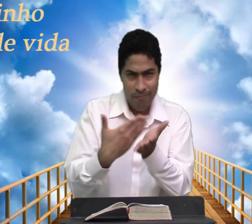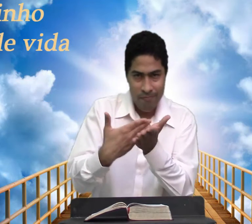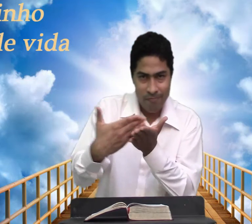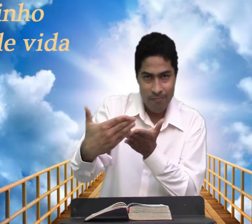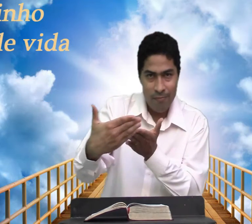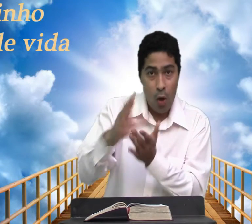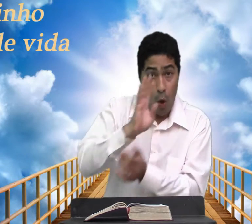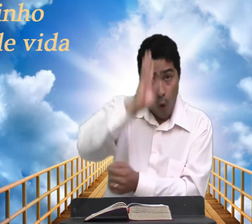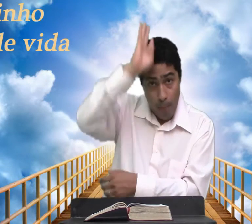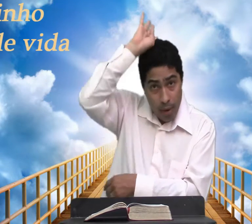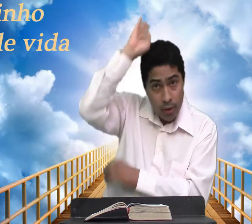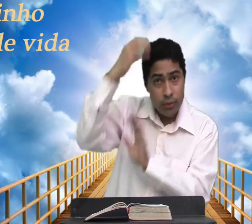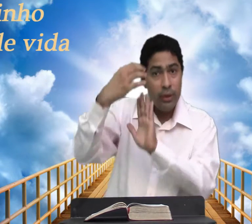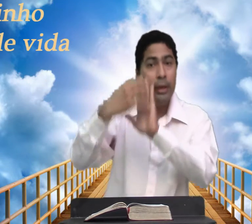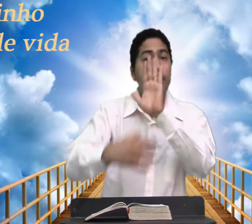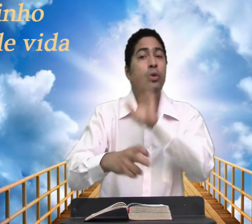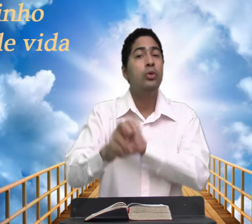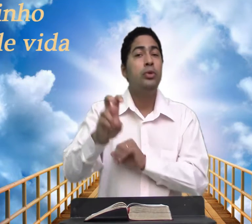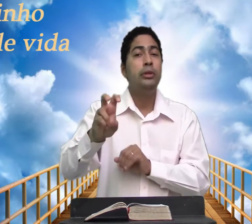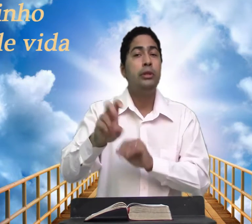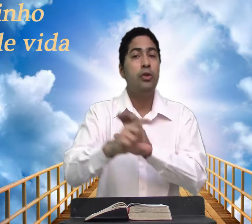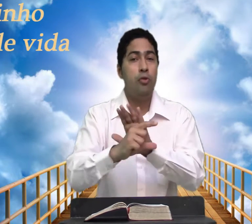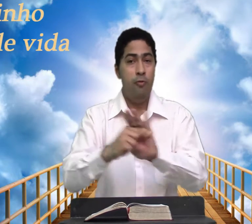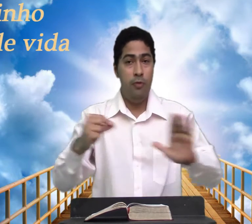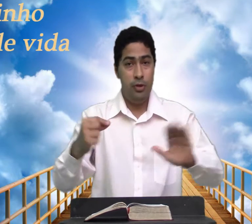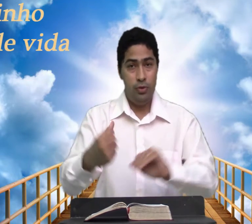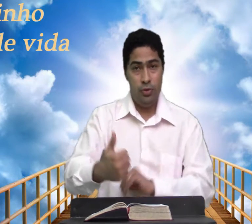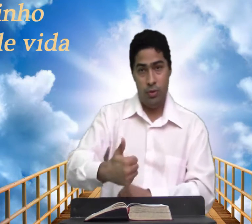seguinte, Romanos 5, 12, fala o seguinte: